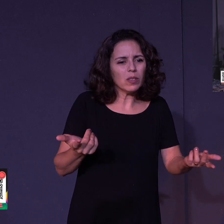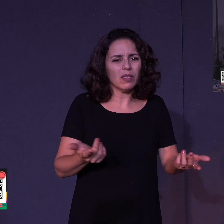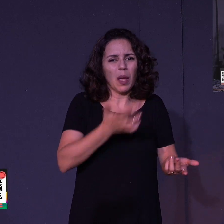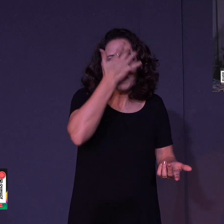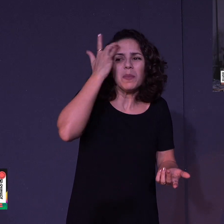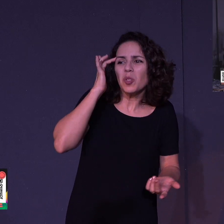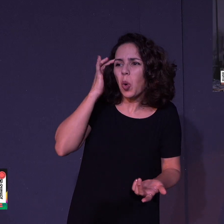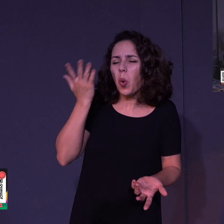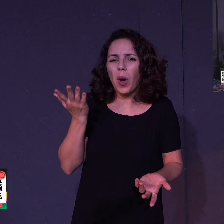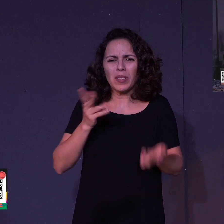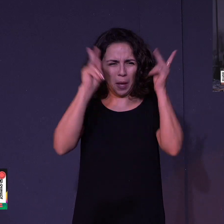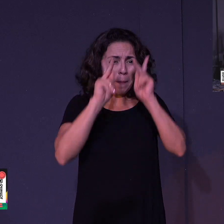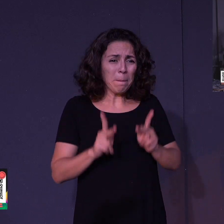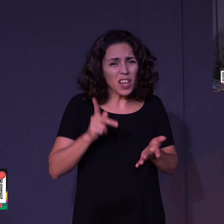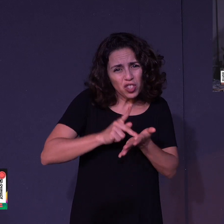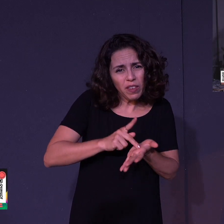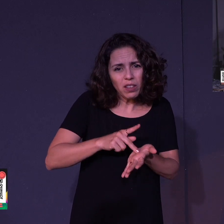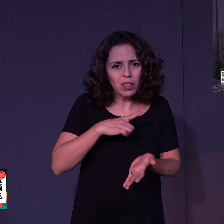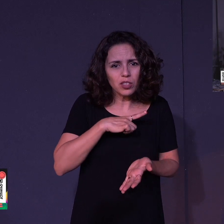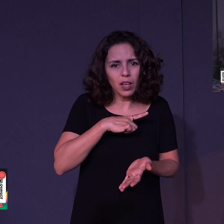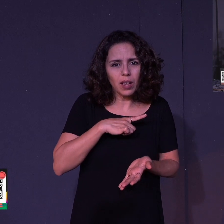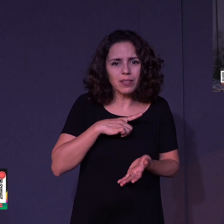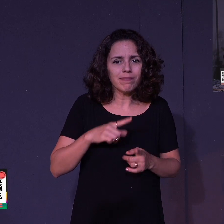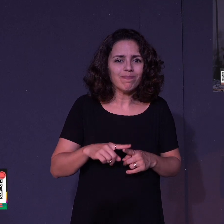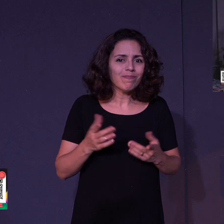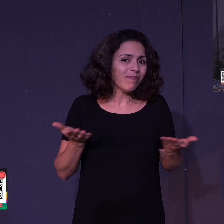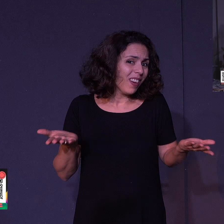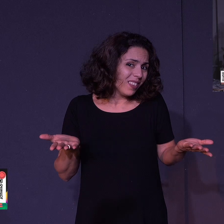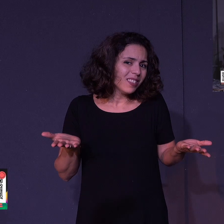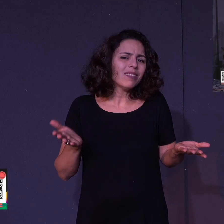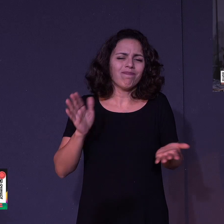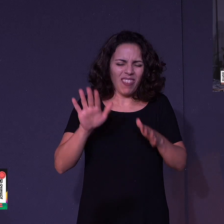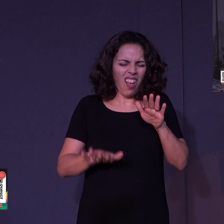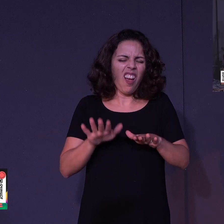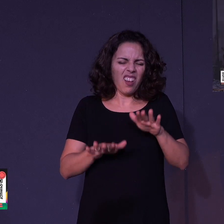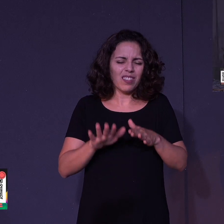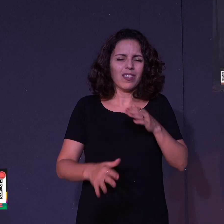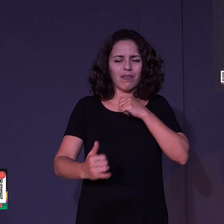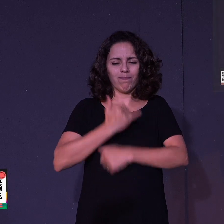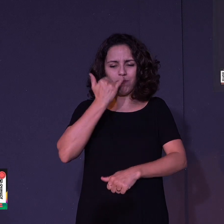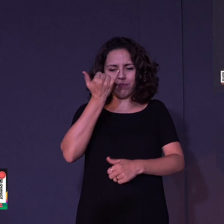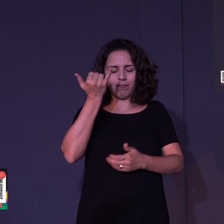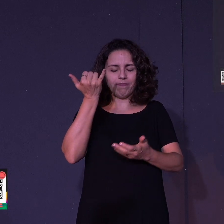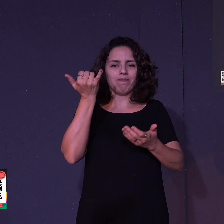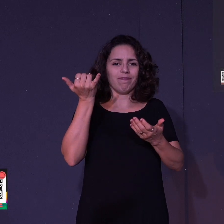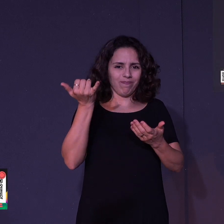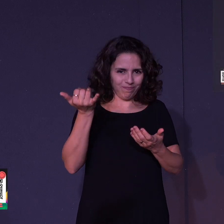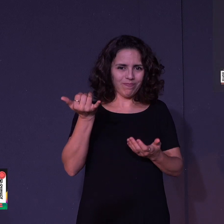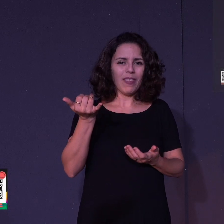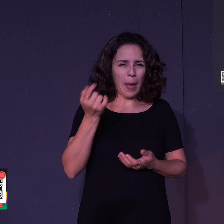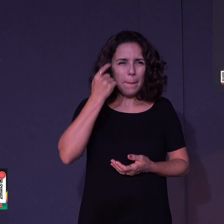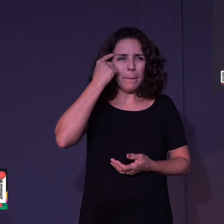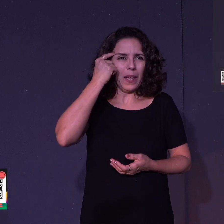discernimos espiritualmente bem as coisas, muitas vezes a gente se engana. A gente acha que pode preencher um vazio, que só Deus